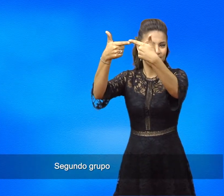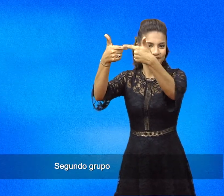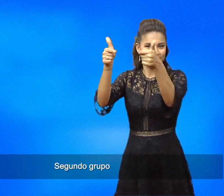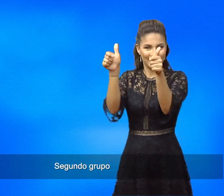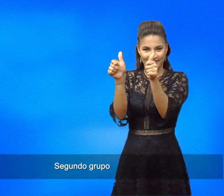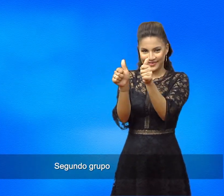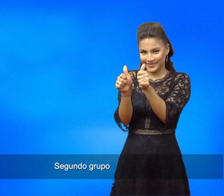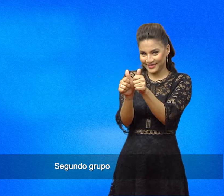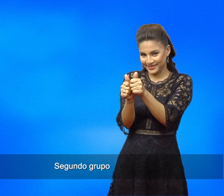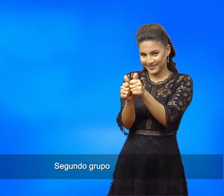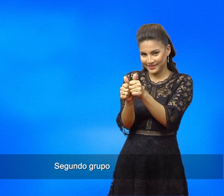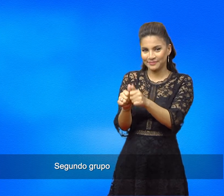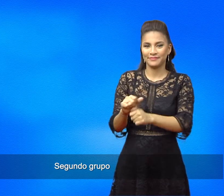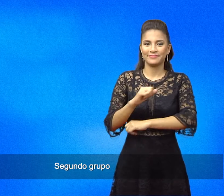segundo grupo